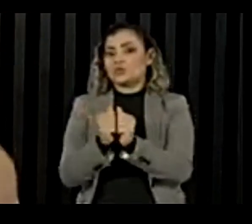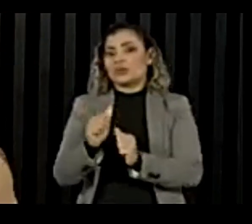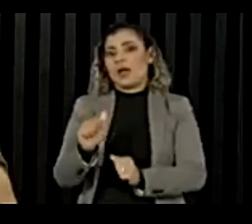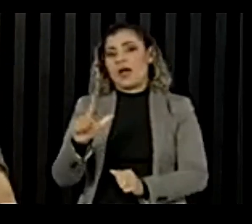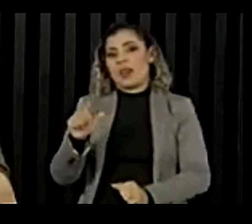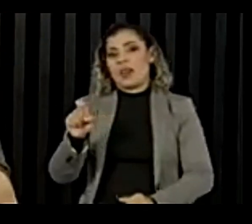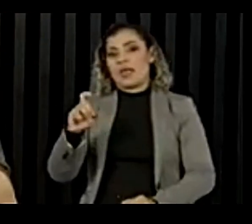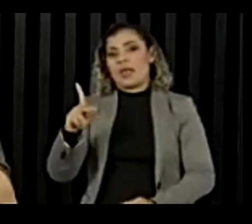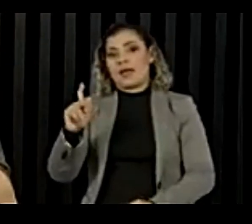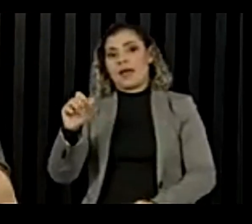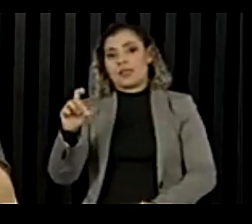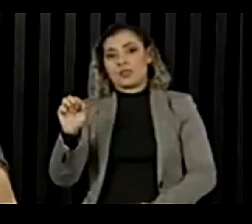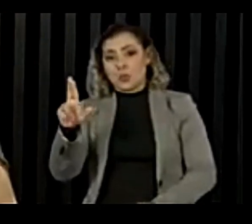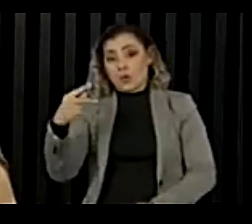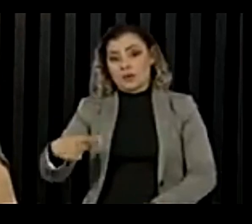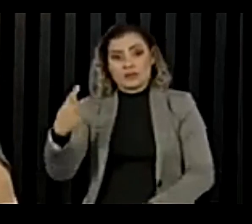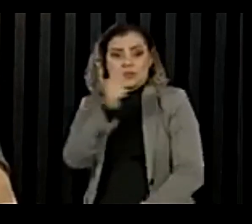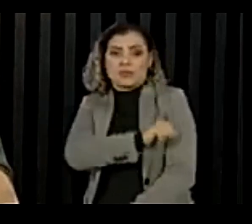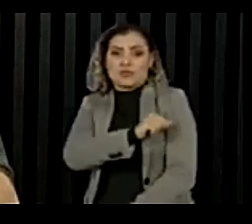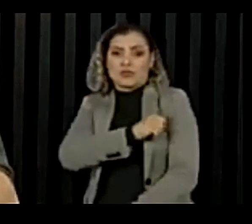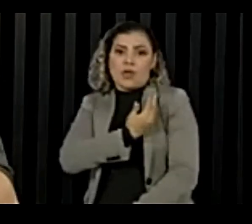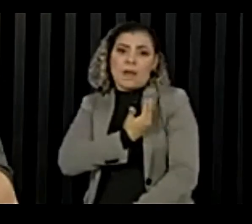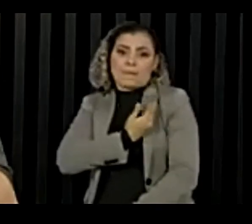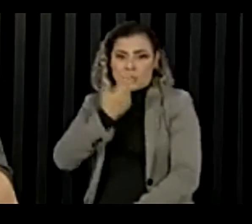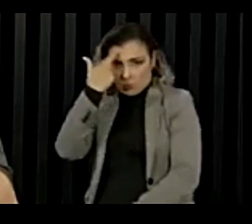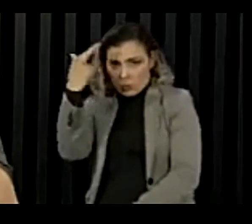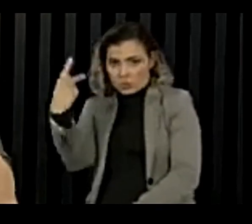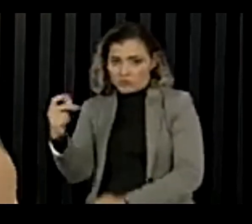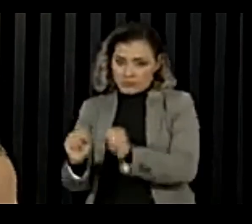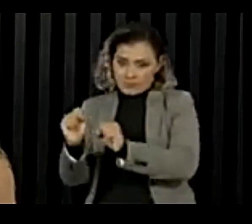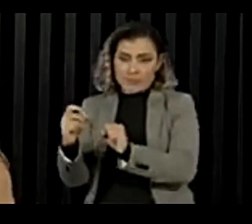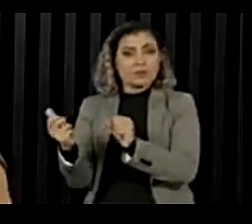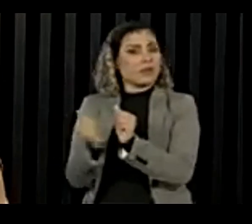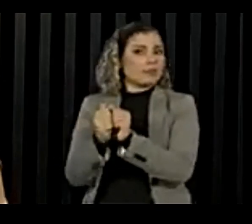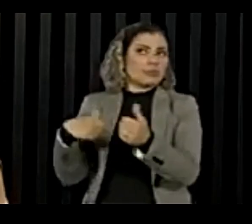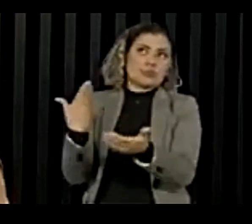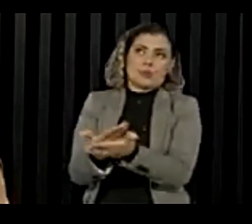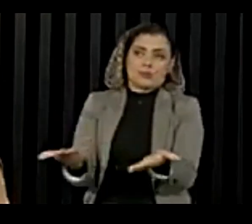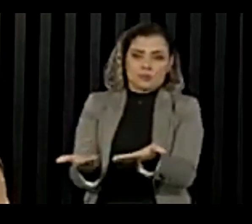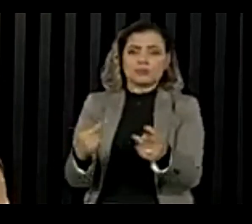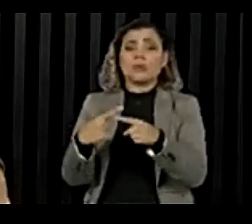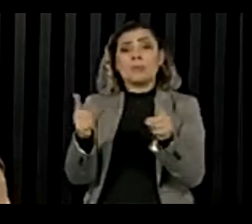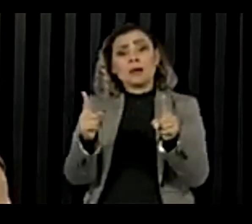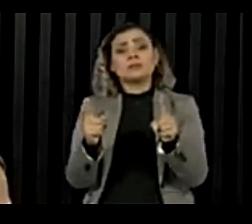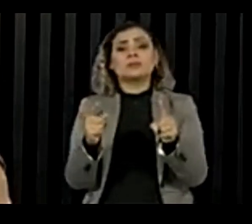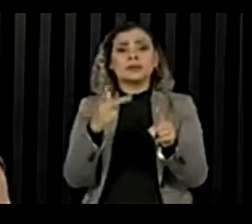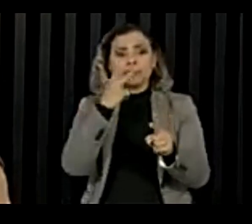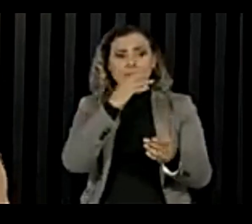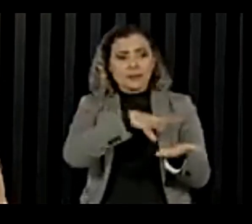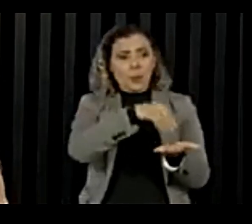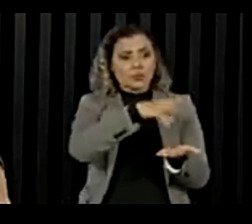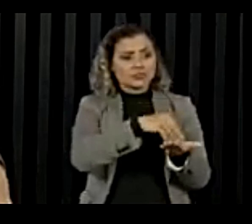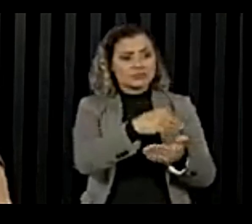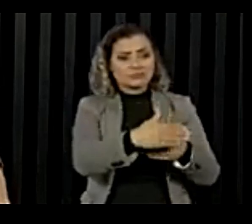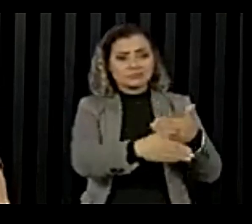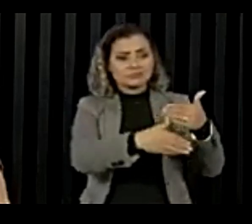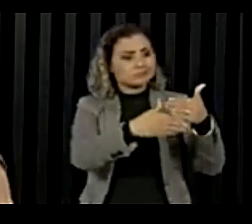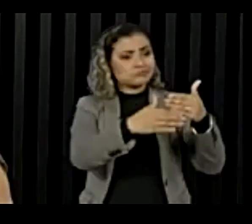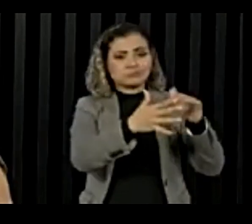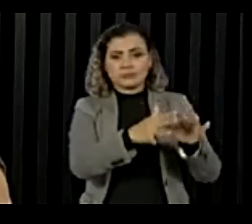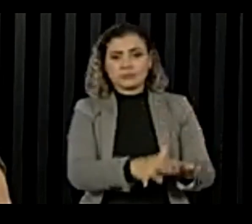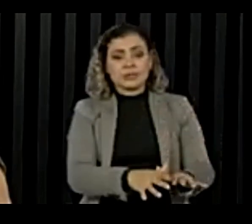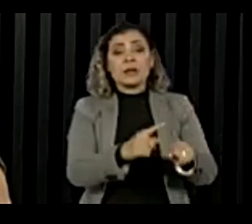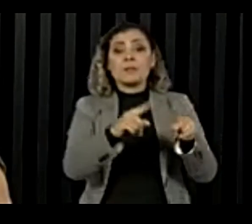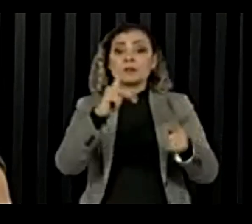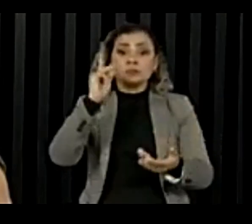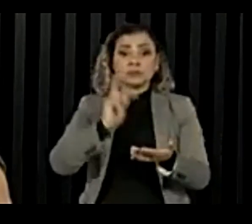empresa aqui do Rio de Janeiro, que eu sou amigo dos donos até hoje. Depois disso, começou a não dar tão certo. Mas a gota d'água para mim foi o